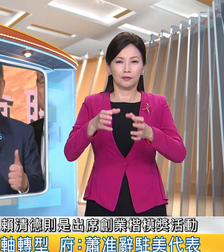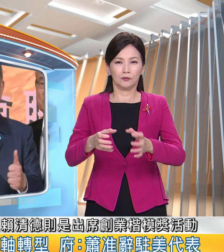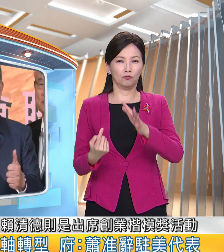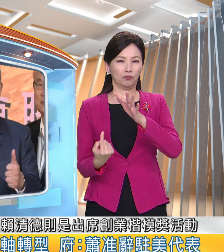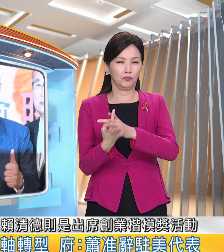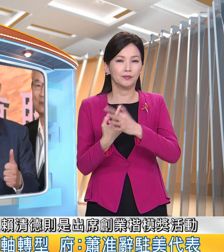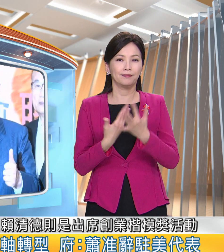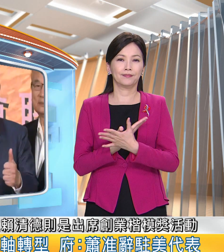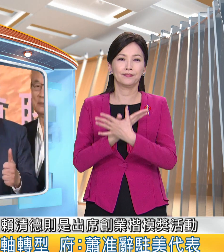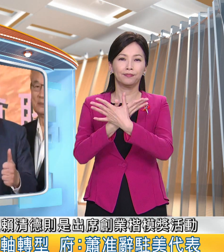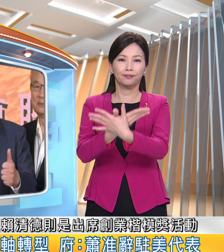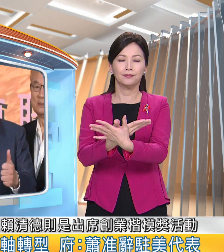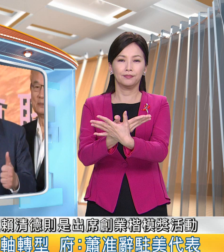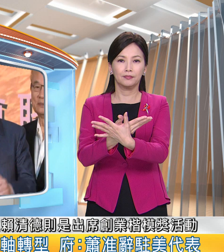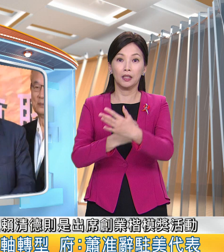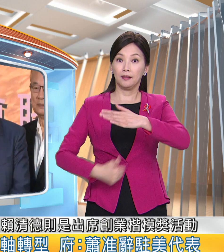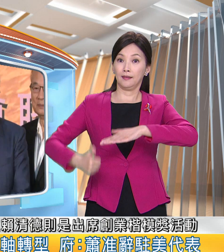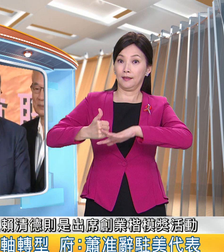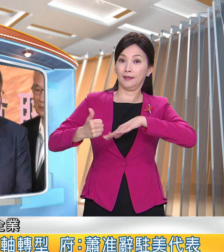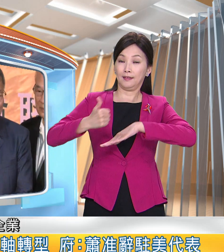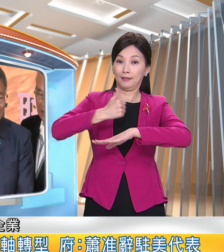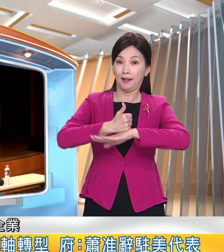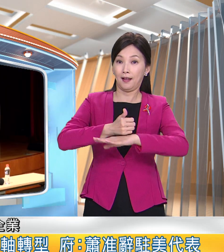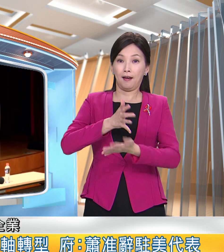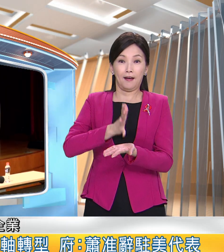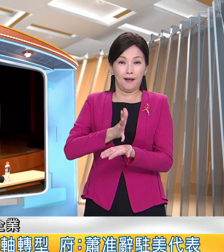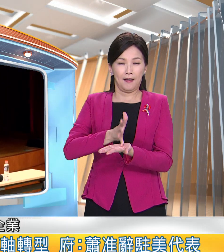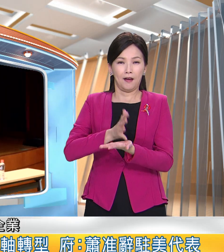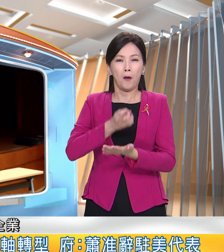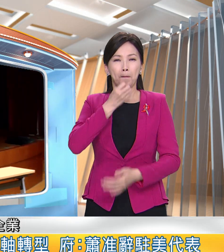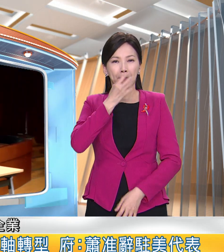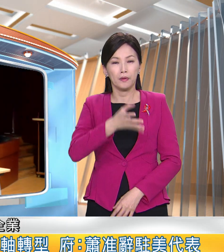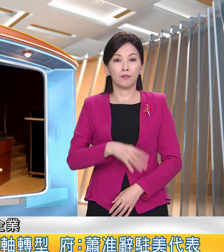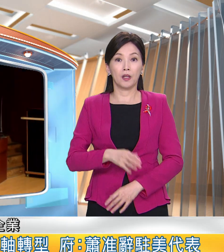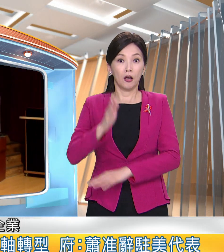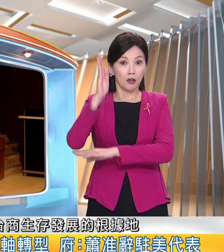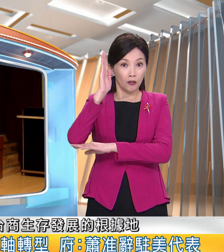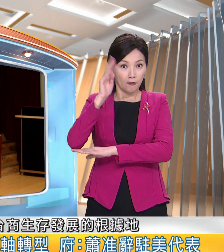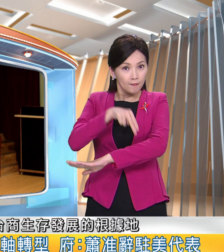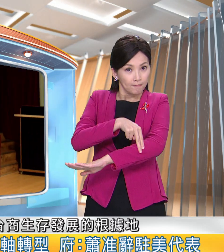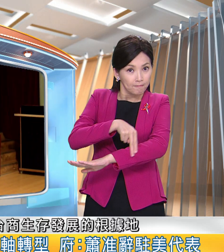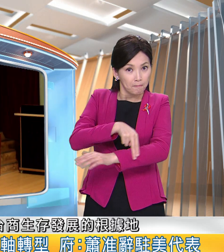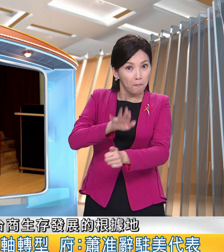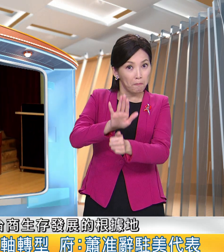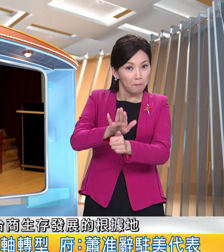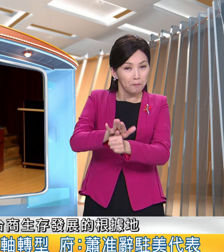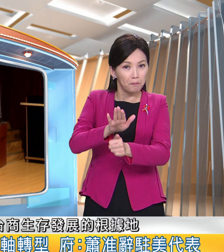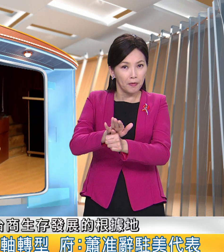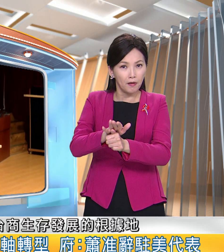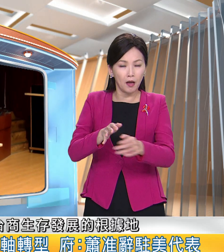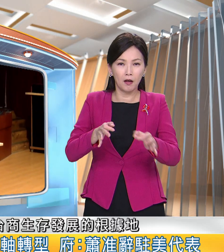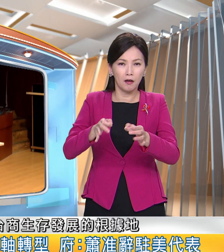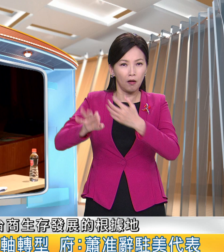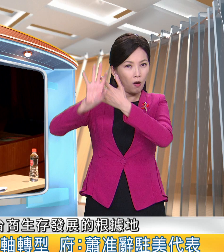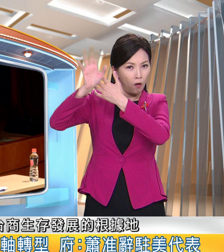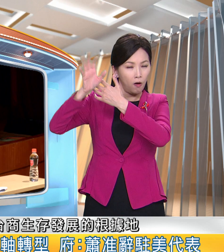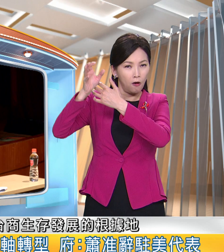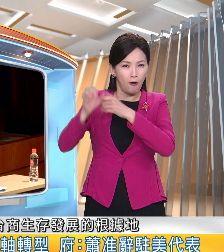奖活动，表示要协助企业，让台湾成为台商生存发展的根据